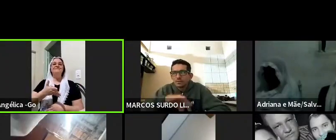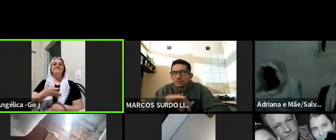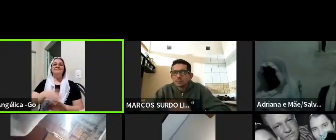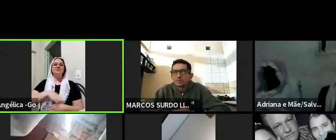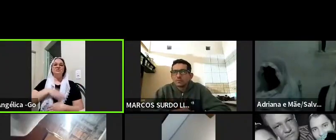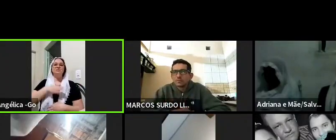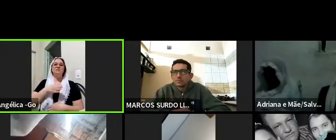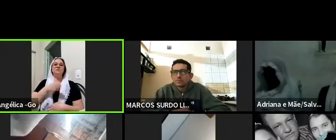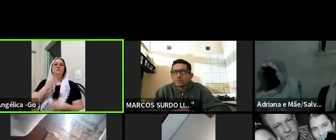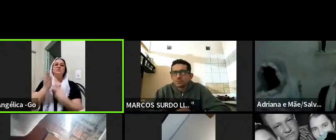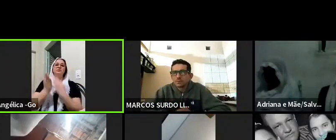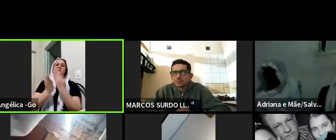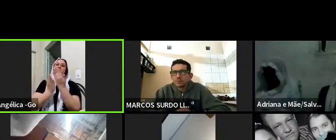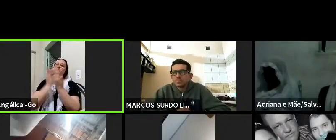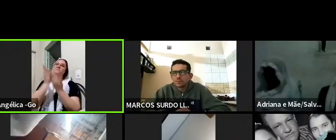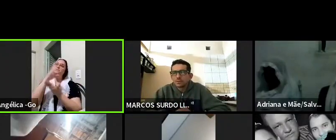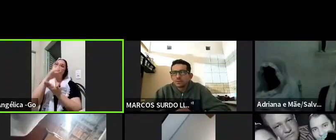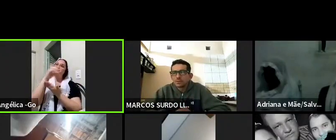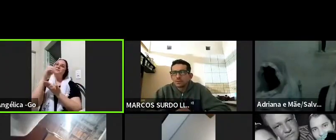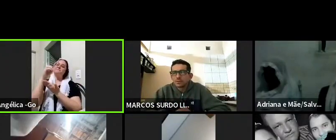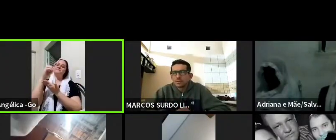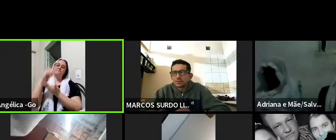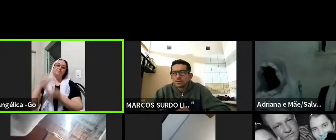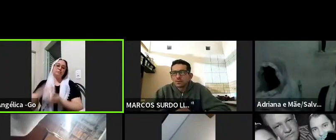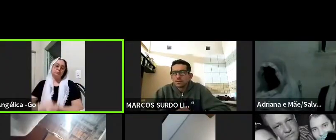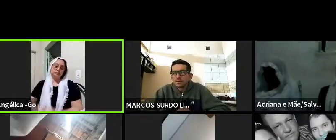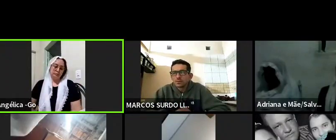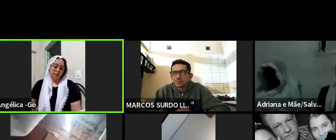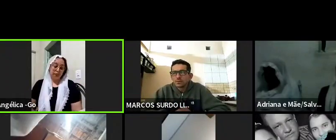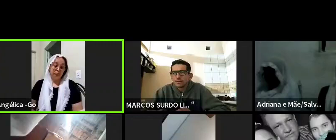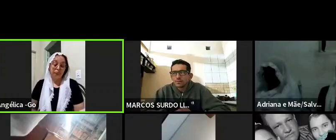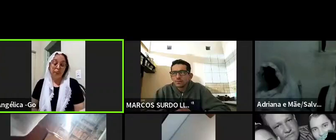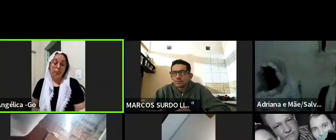que se tu mandasse eu pular dentro do fogo, eu pulava.